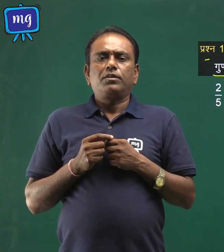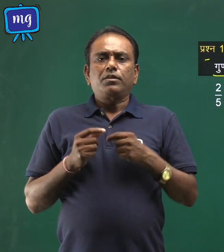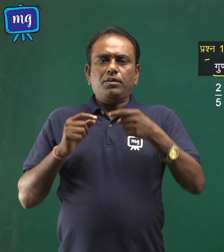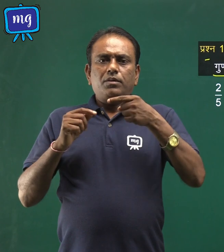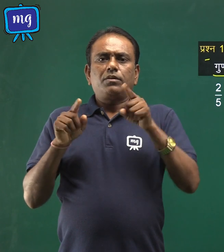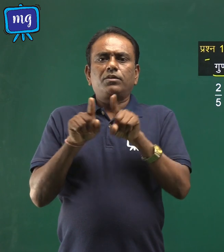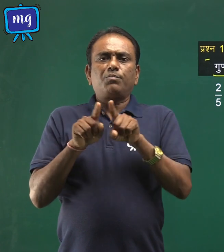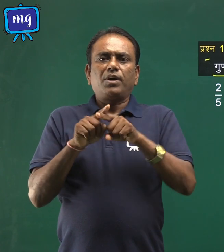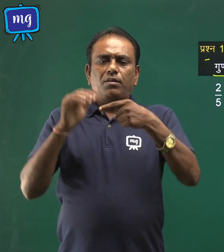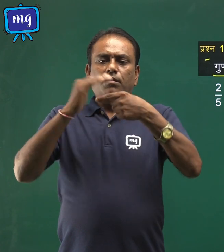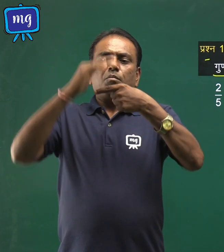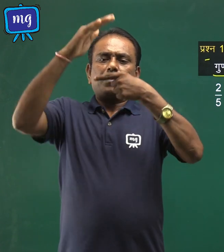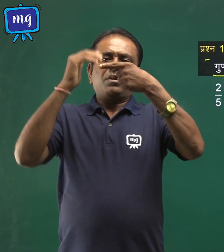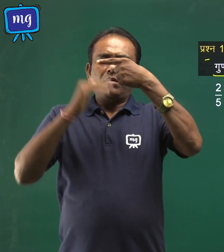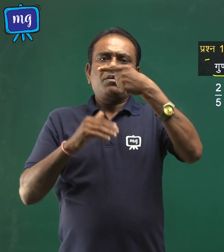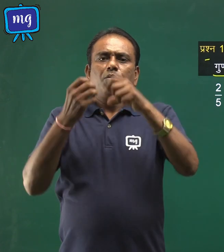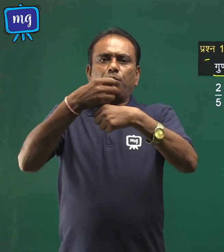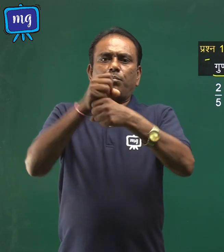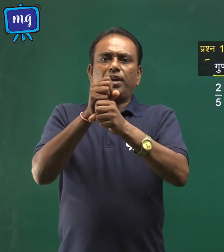तुल्य भिन्न बनाइए।